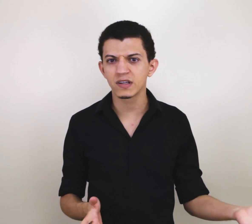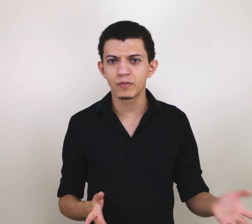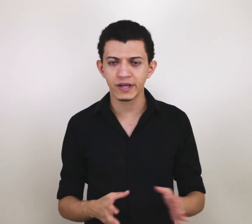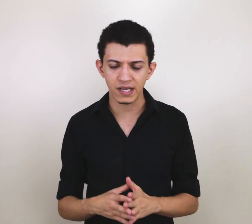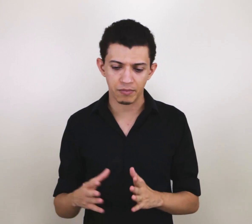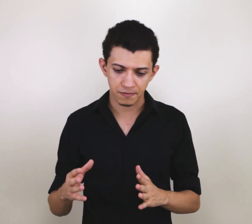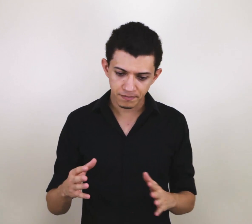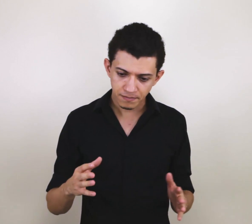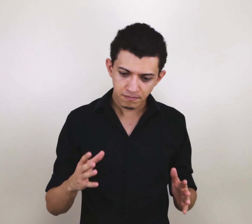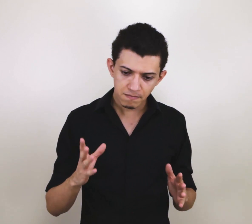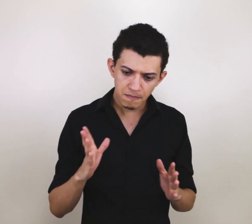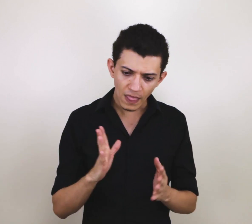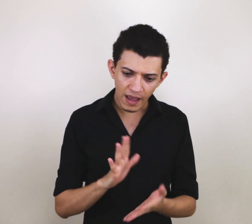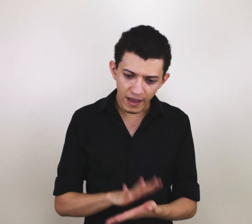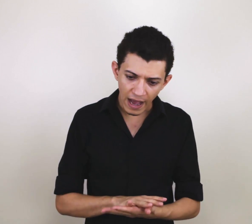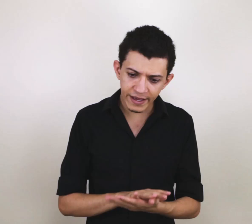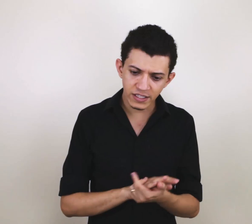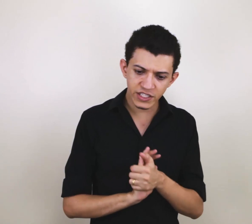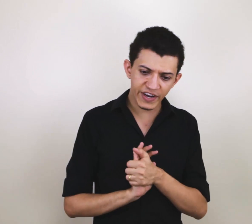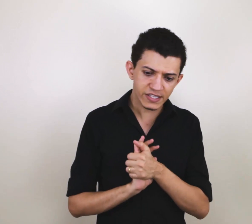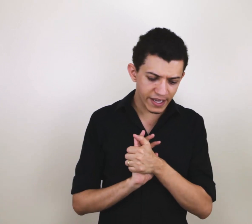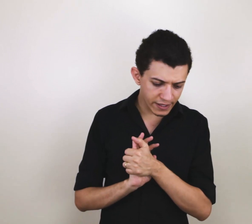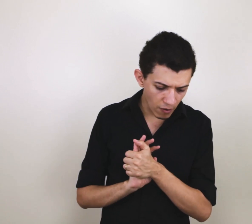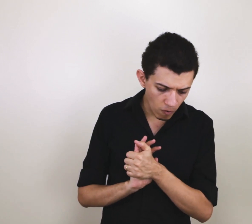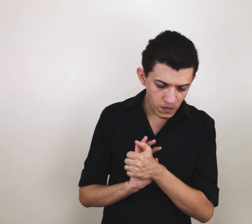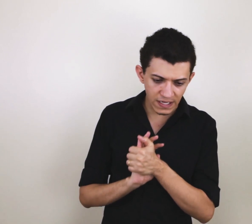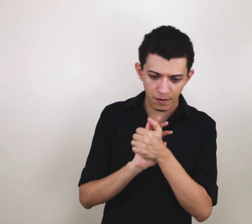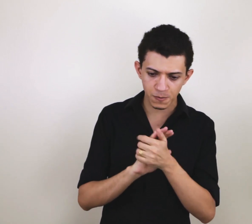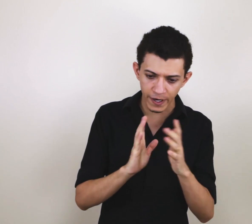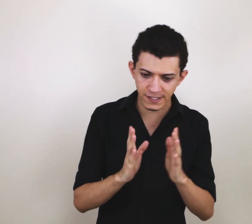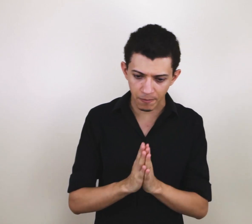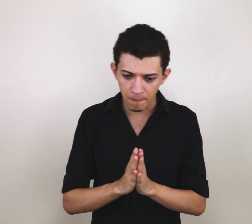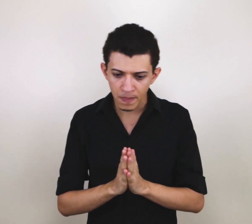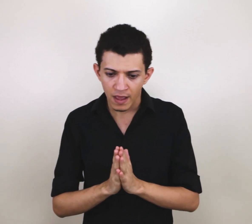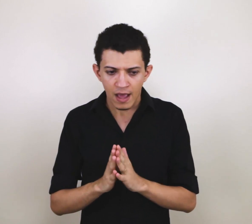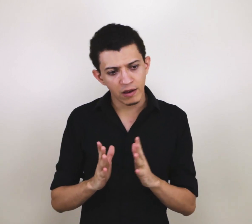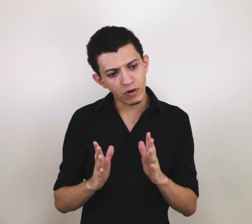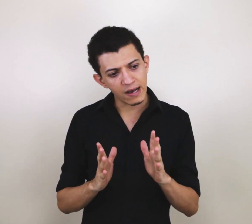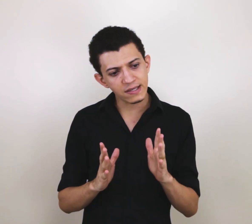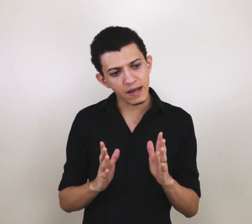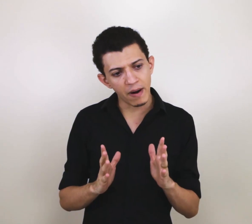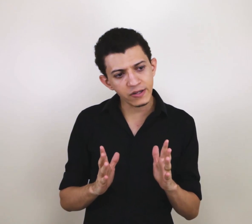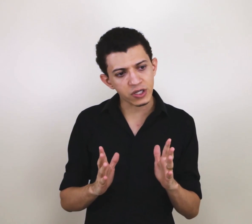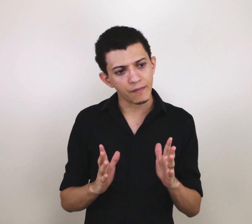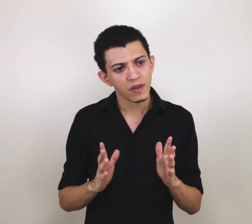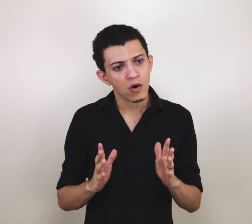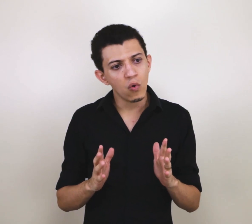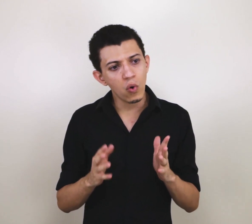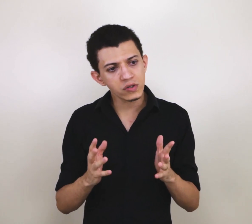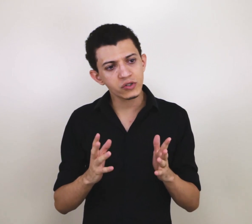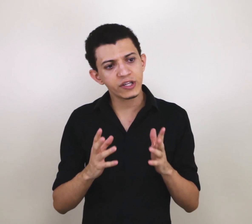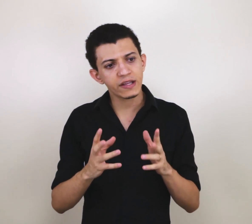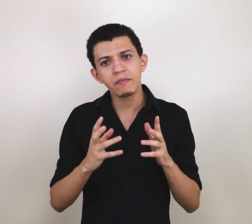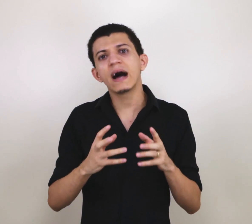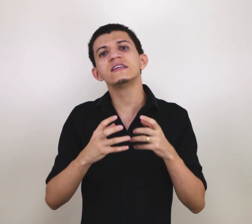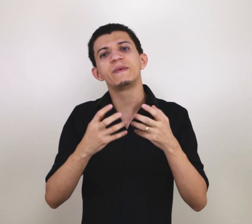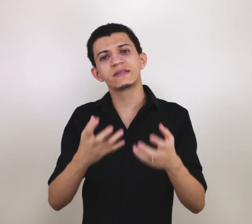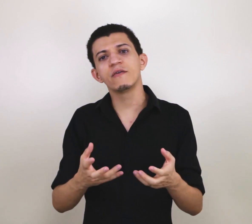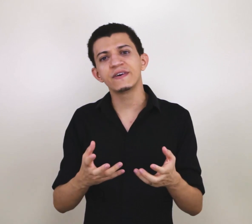por exemplo. Aqui a gente vai dizer, então, alguns exemplos. Por exemplo, no caso da semântica, o uso de determinada expressão